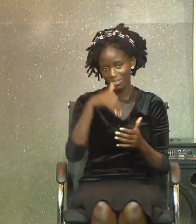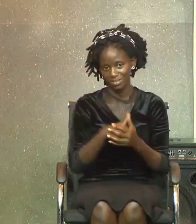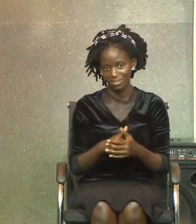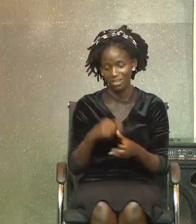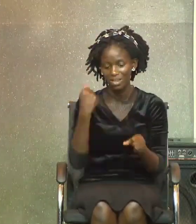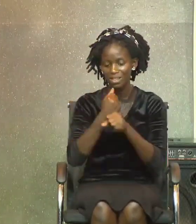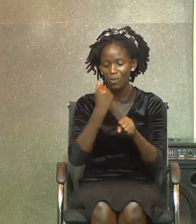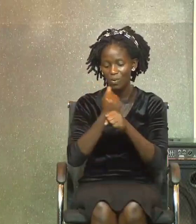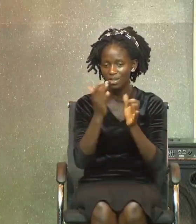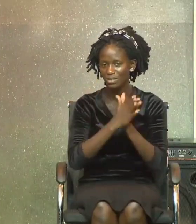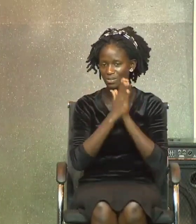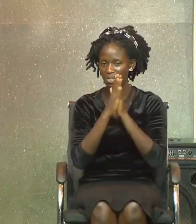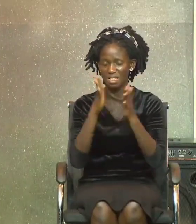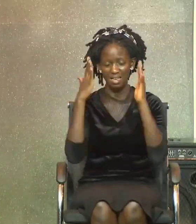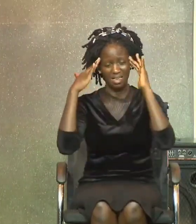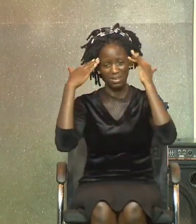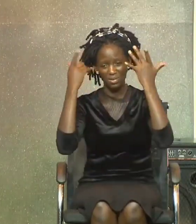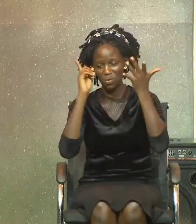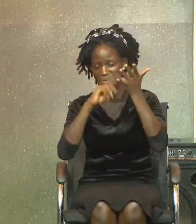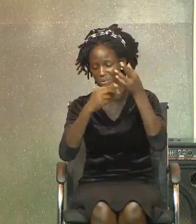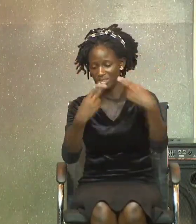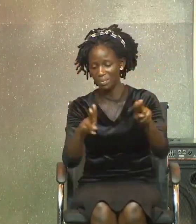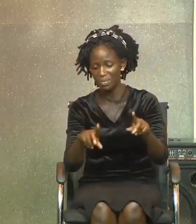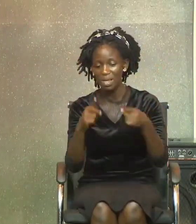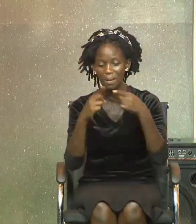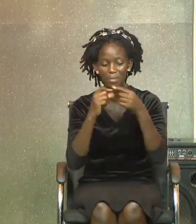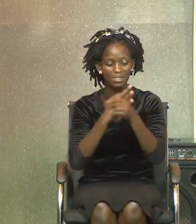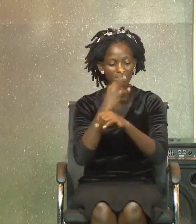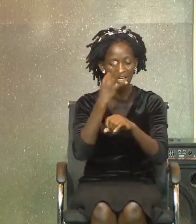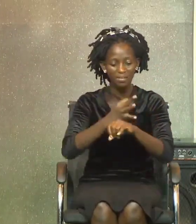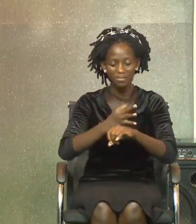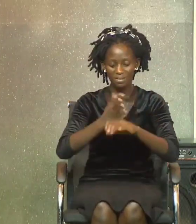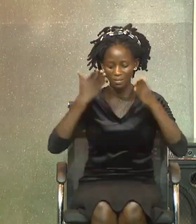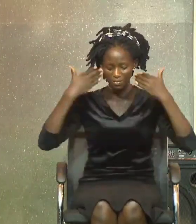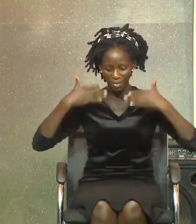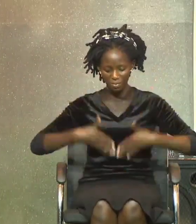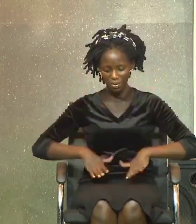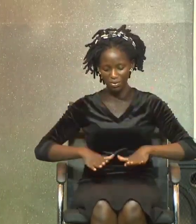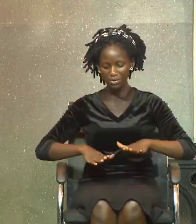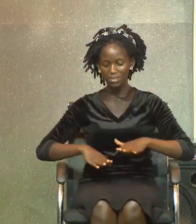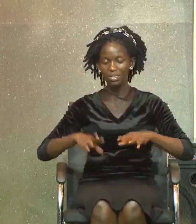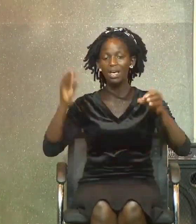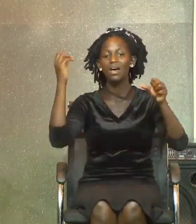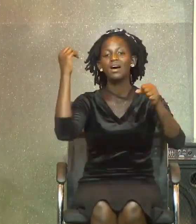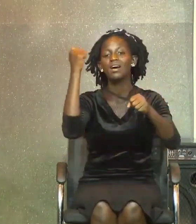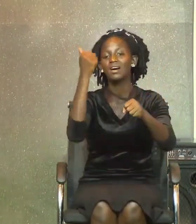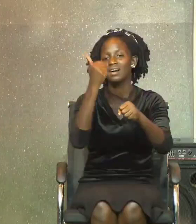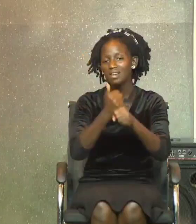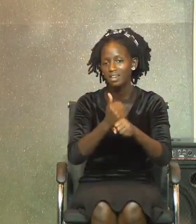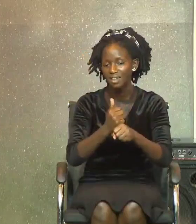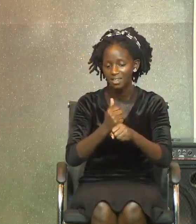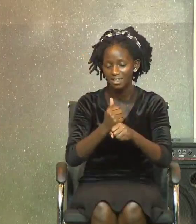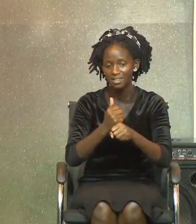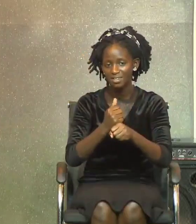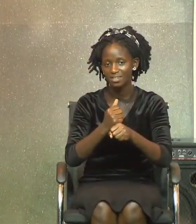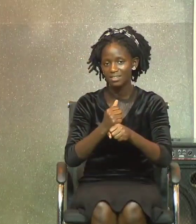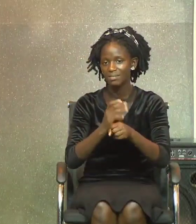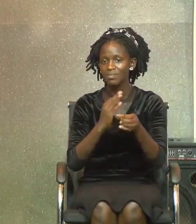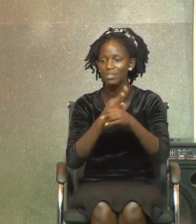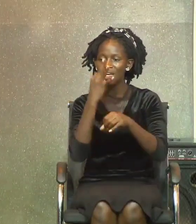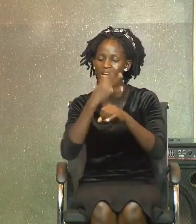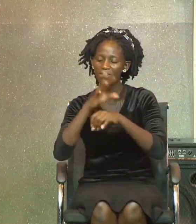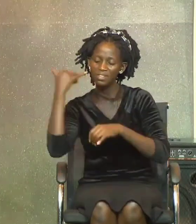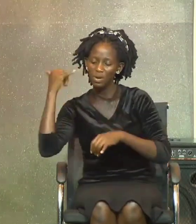kaakati oba byambi oba bya bulungi naye bwe yazaala yazaala muwala akuba essimu